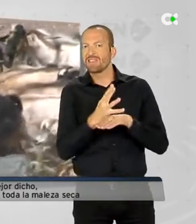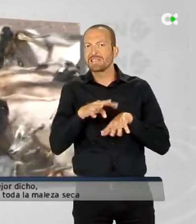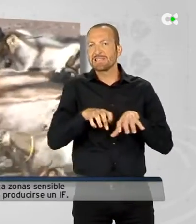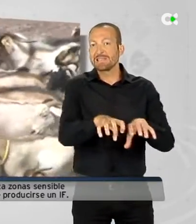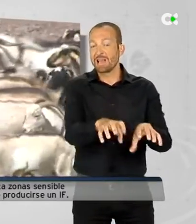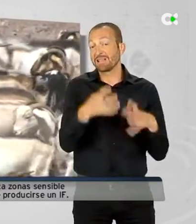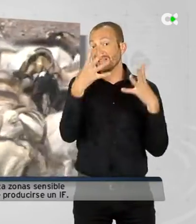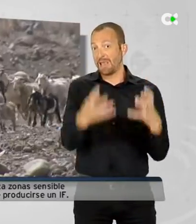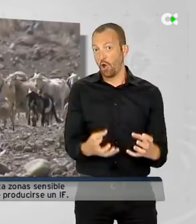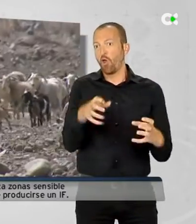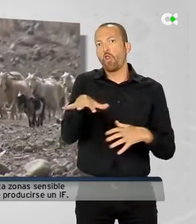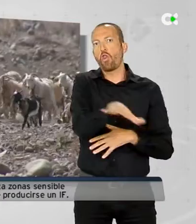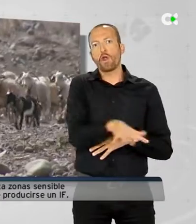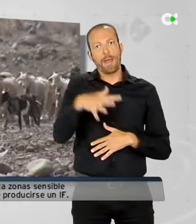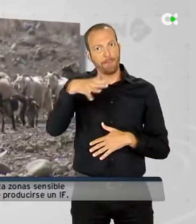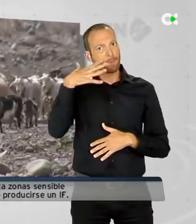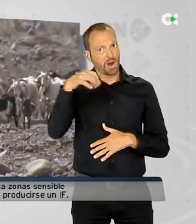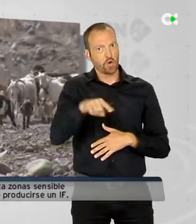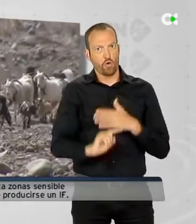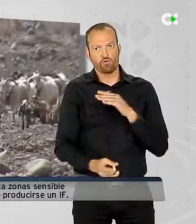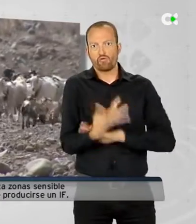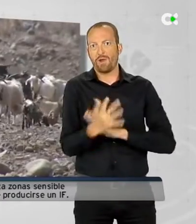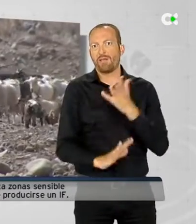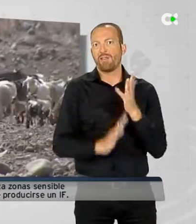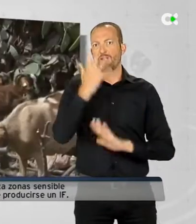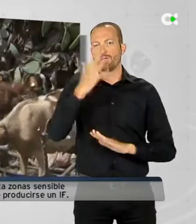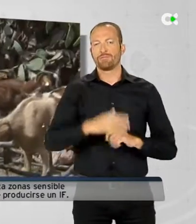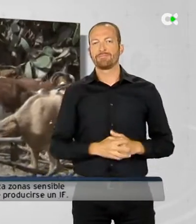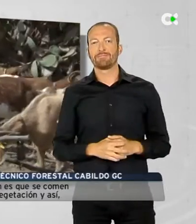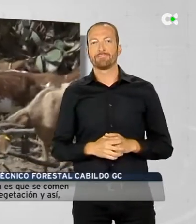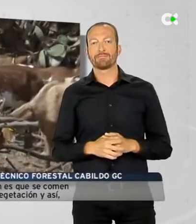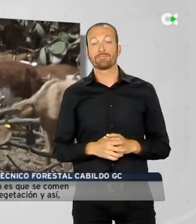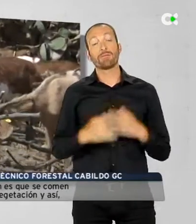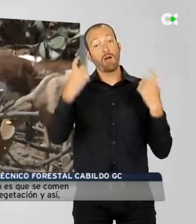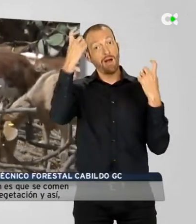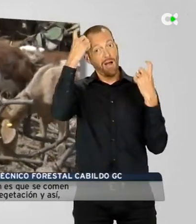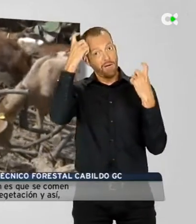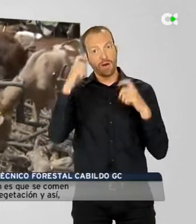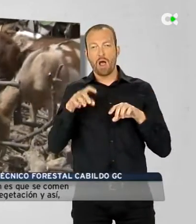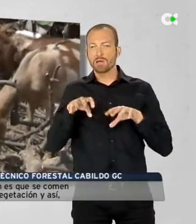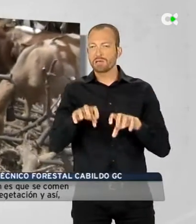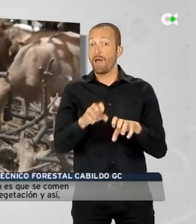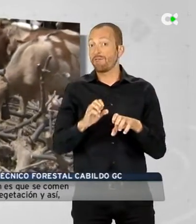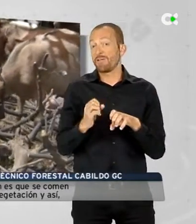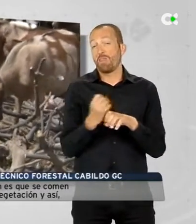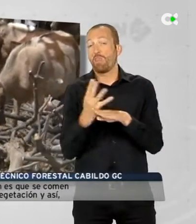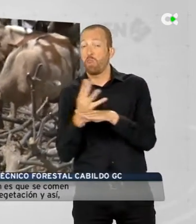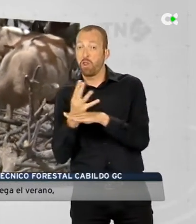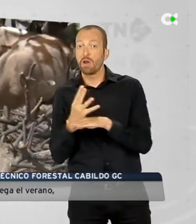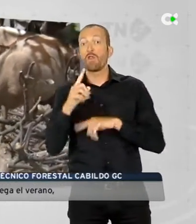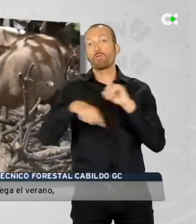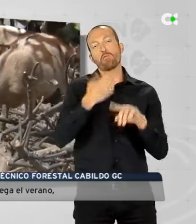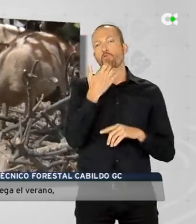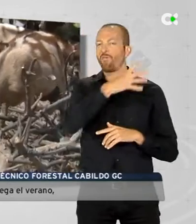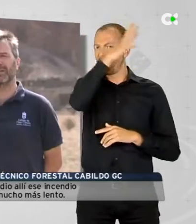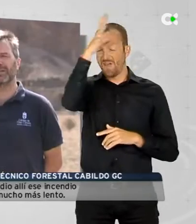que amenaza zonas sensibles donde puede producirse un incendio forestal. Lo que hacen es, se comen toda esa vegetación y así cuando llega el